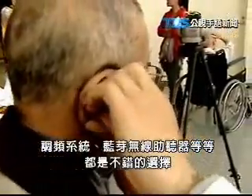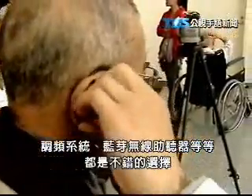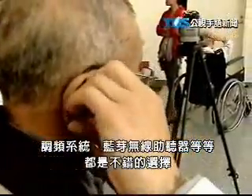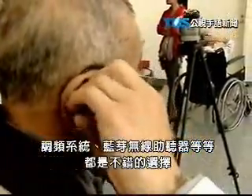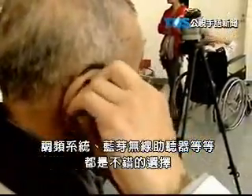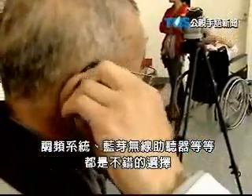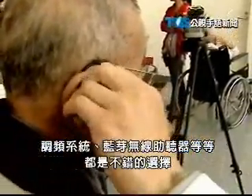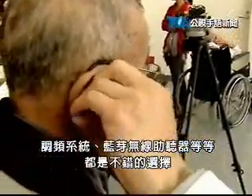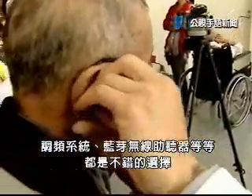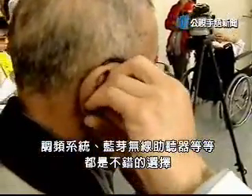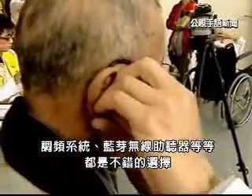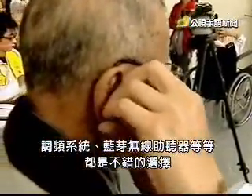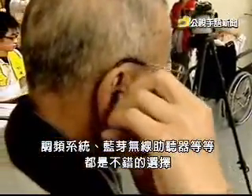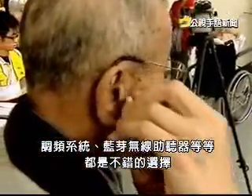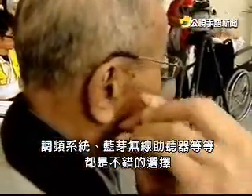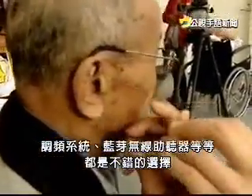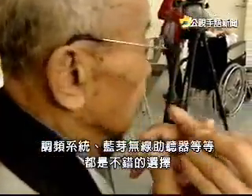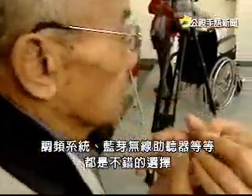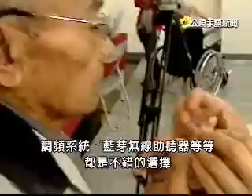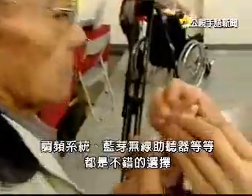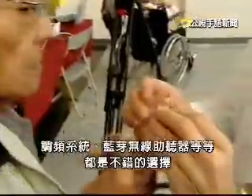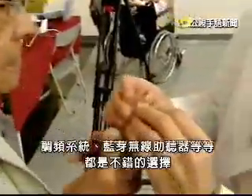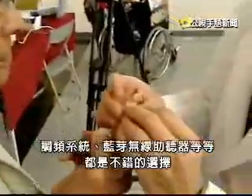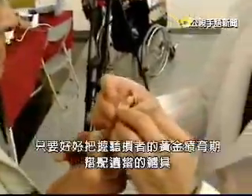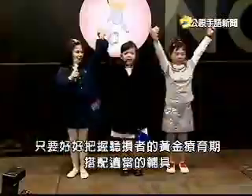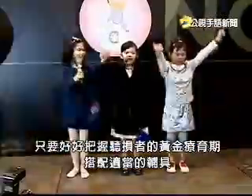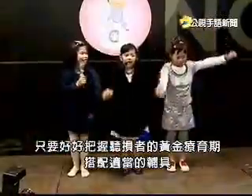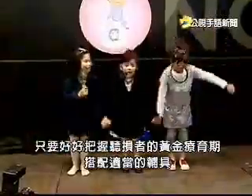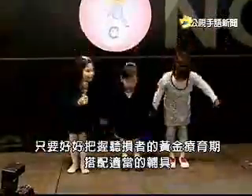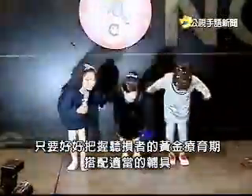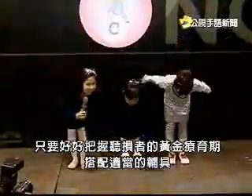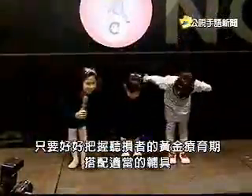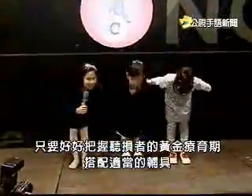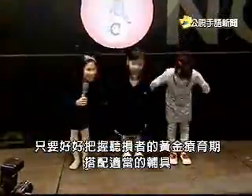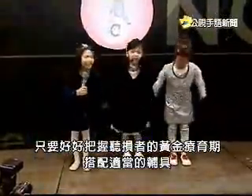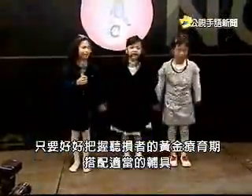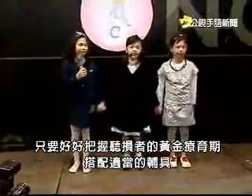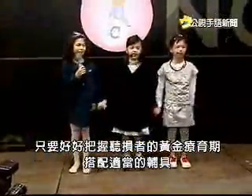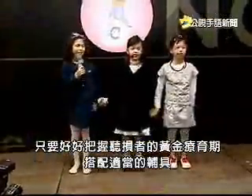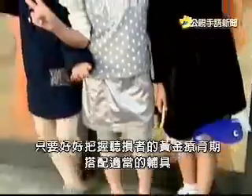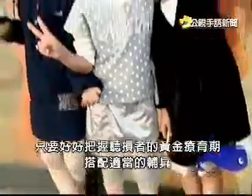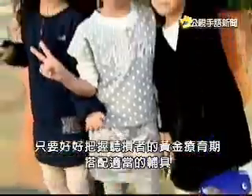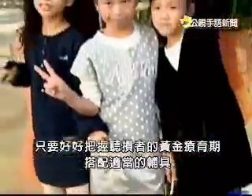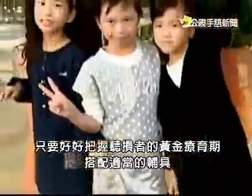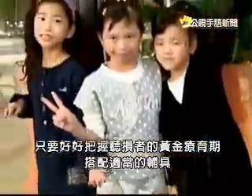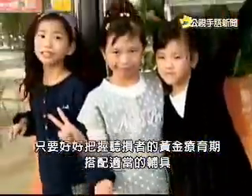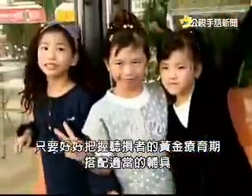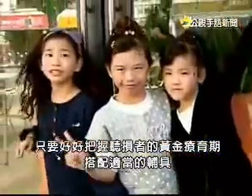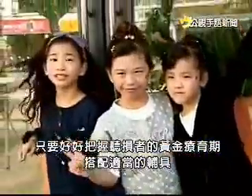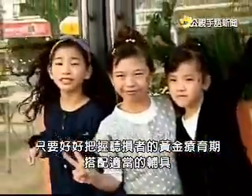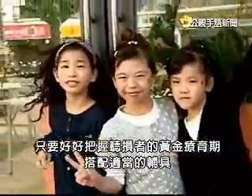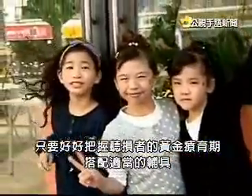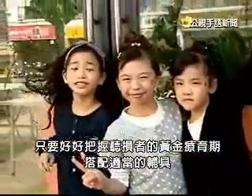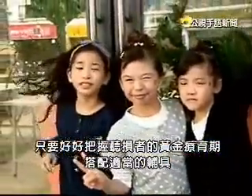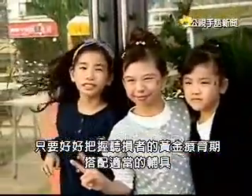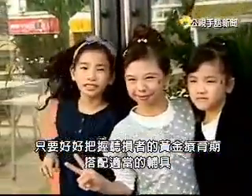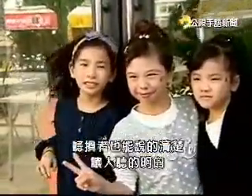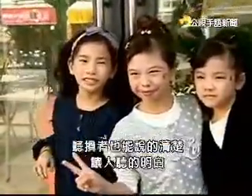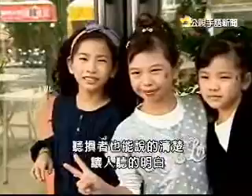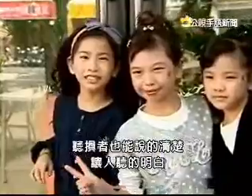牙无线助听器等等，都是不错的选择。只要好好的把握听损者的黄金疗愈期，搭配适当的辅具，听损者也